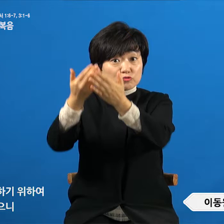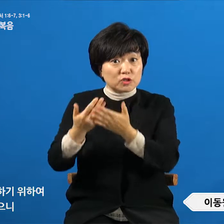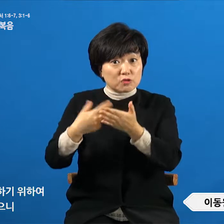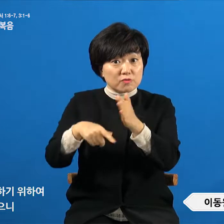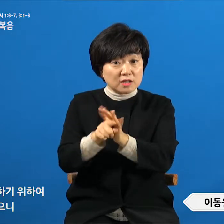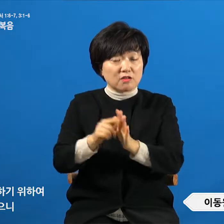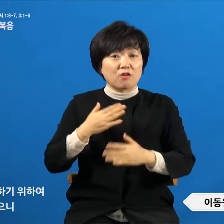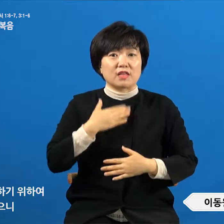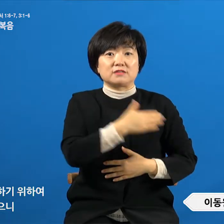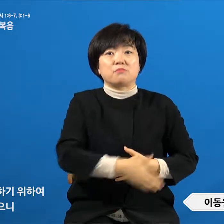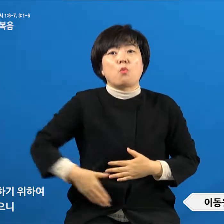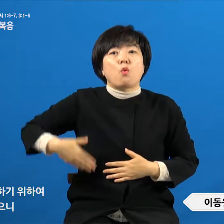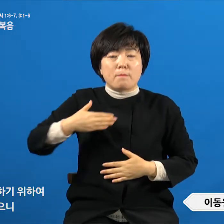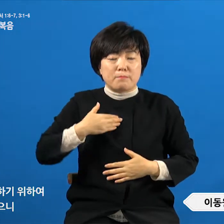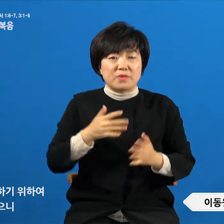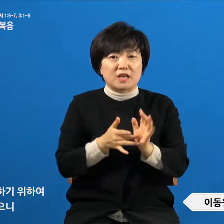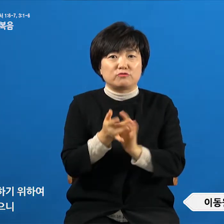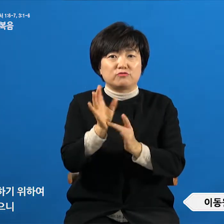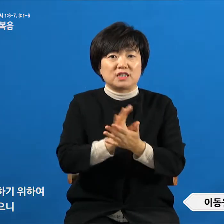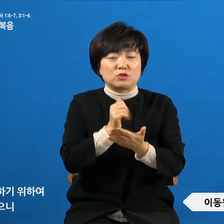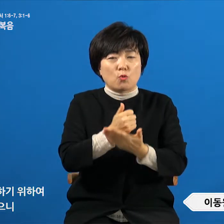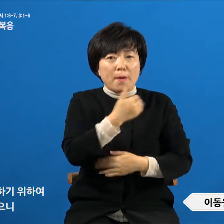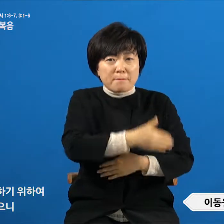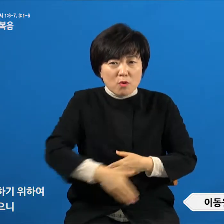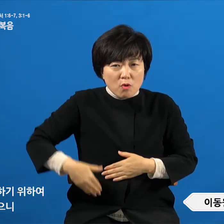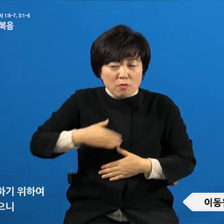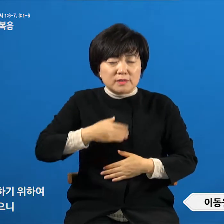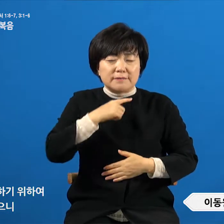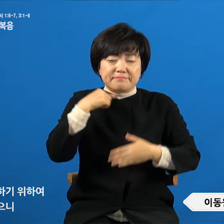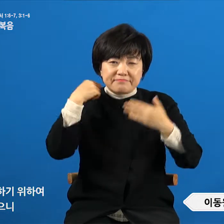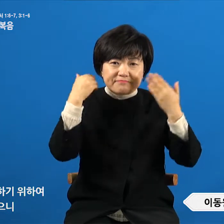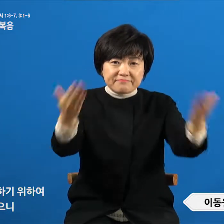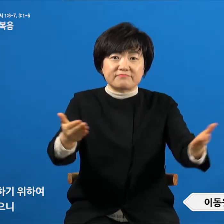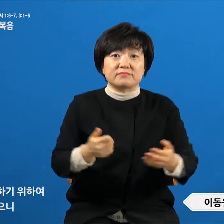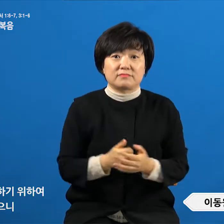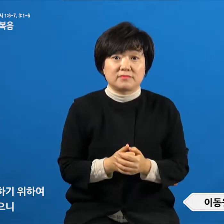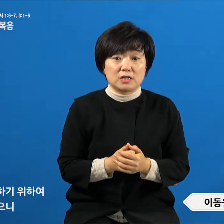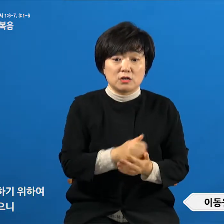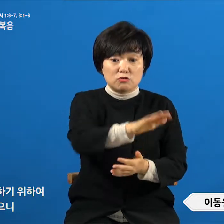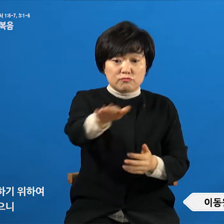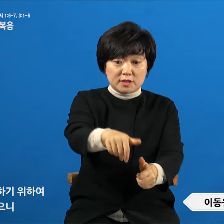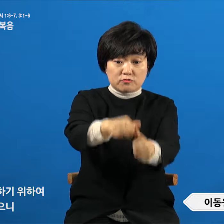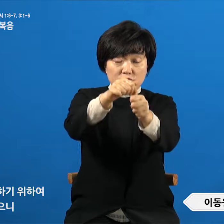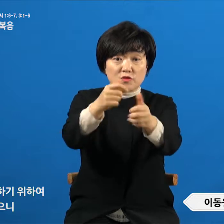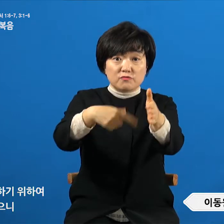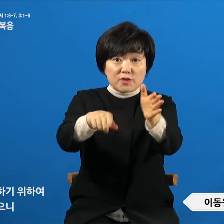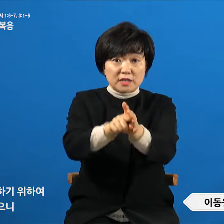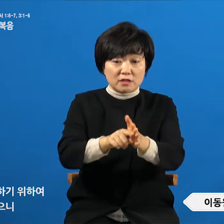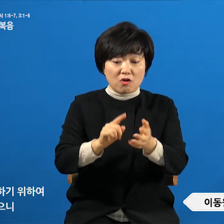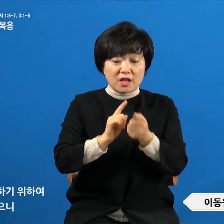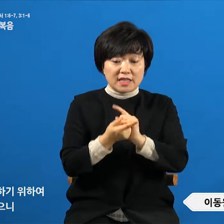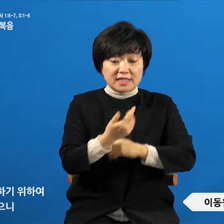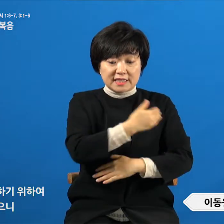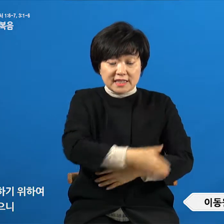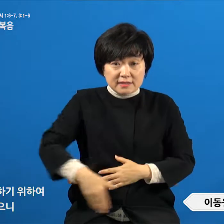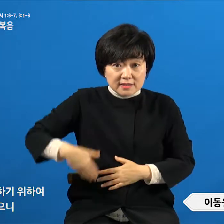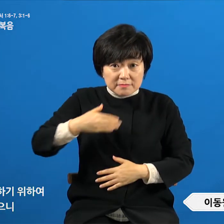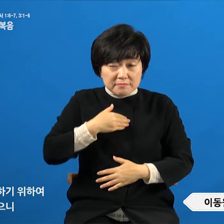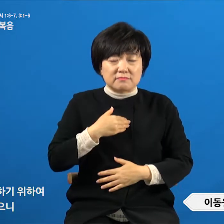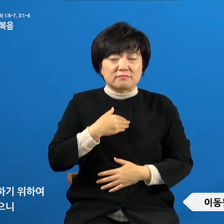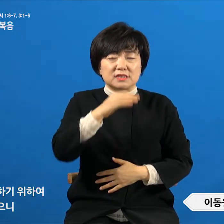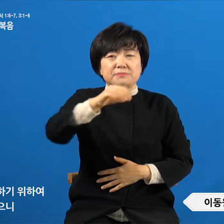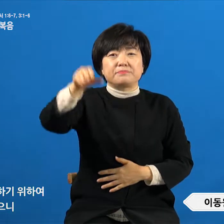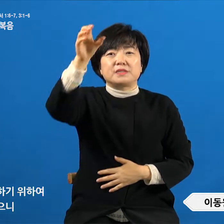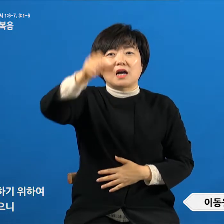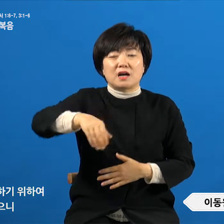주셨으니 우리를 죄에서 건지시기 위해서 예수님이 대속의 제물로 죄를 속량하기 위한 제물로서 자신의